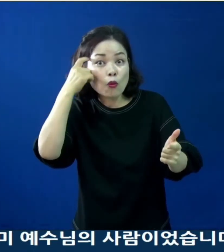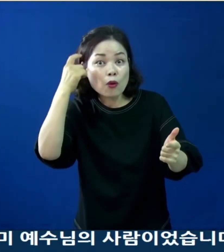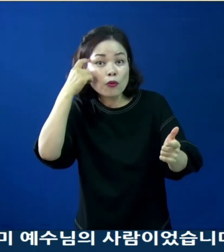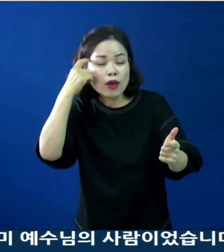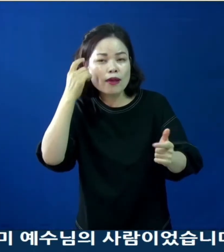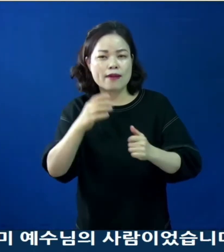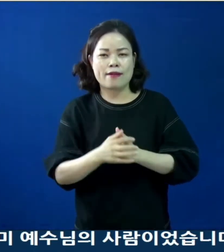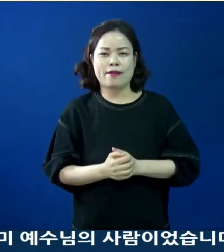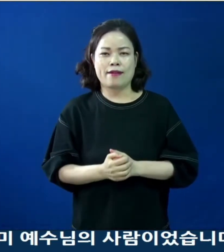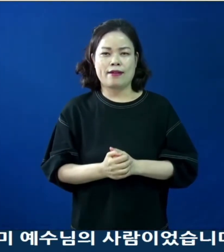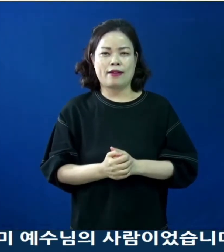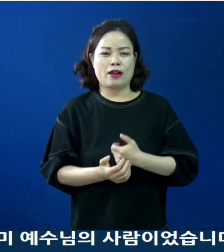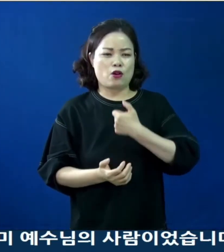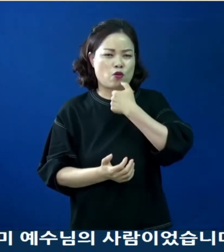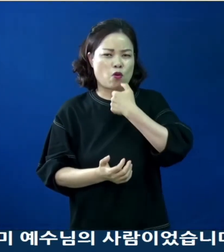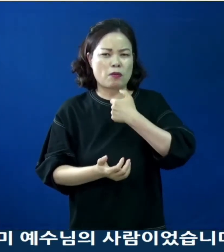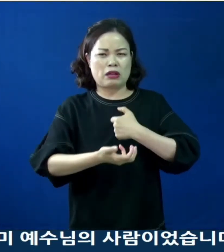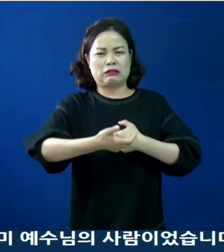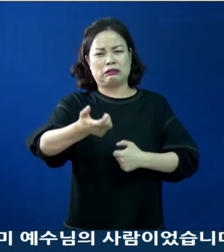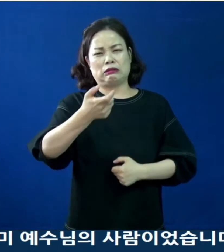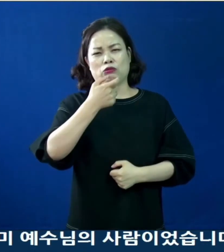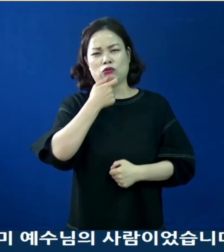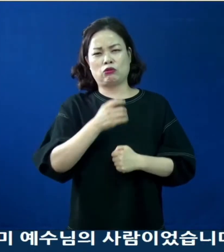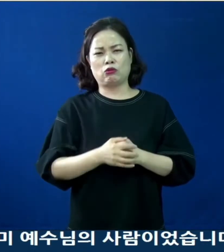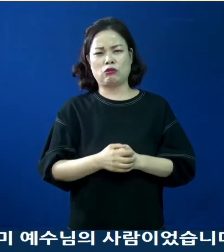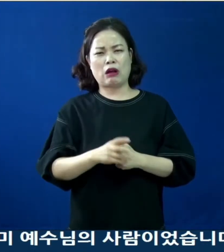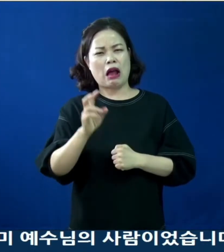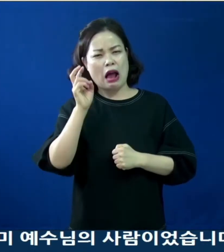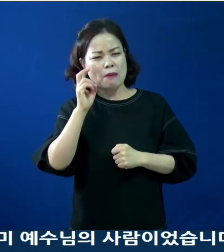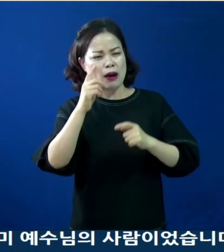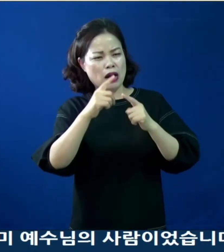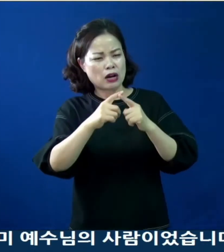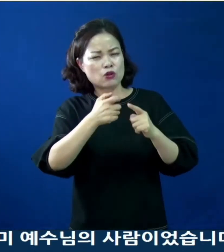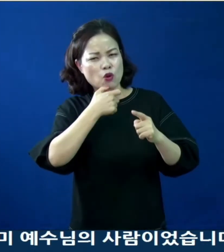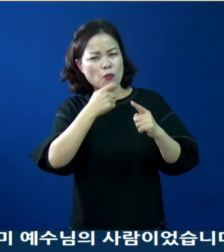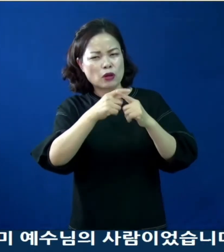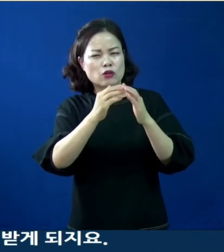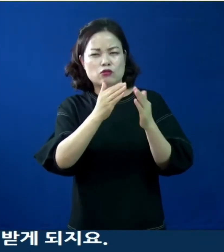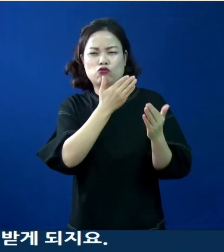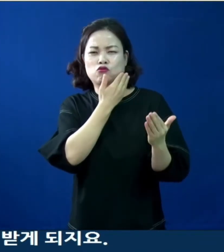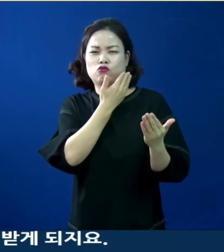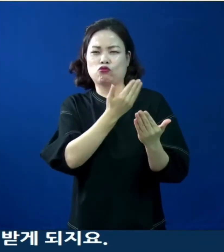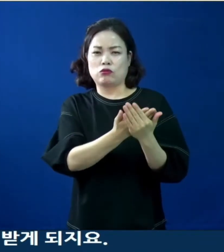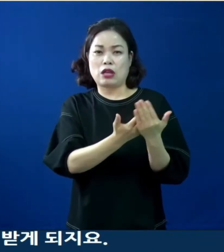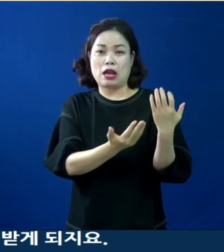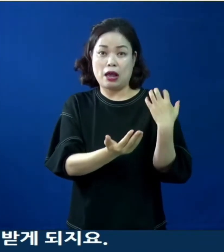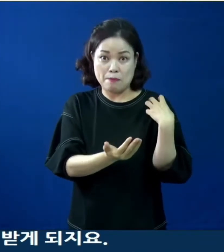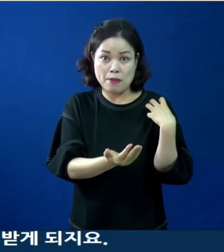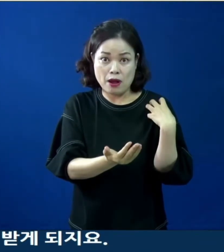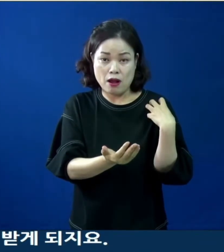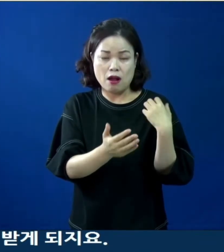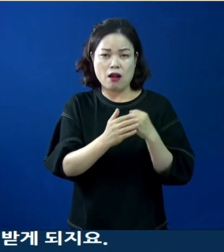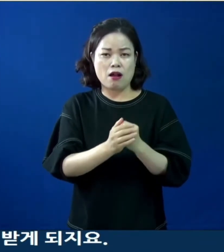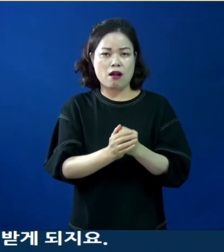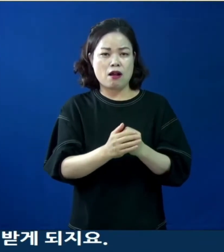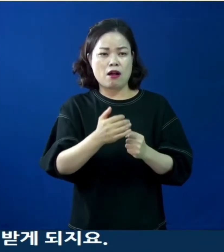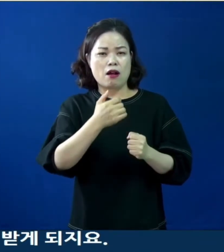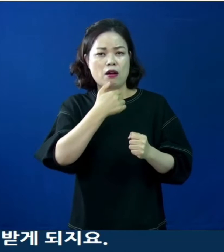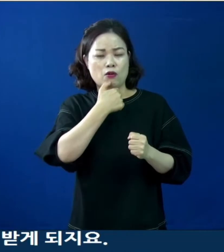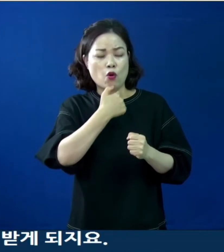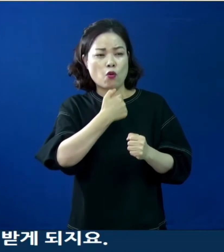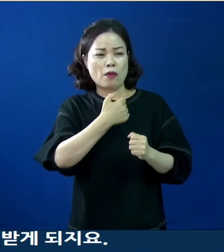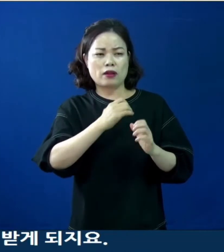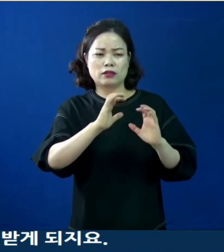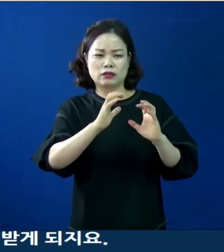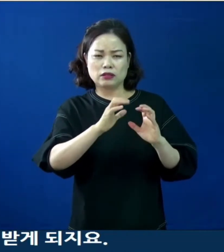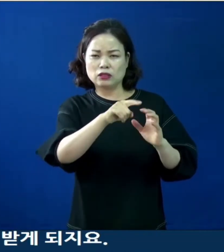돼 있냐면 로마를 떠나기 싫었습니다. 아마 로마 교회의 중요한 인물들이었을 것 같아요. 로마에는 바울과 관계없이